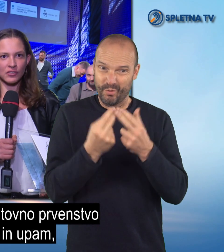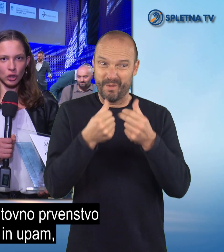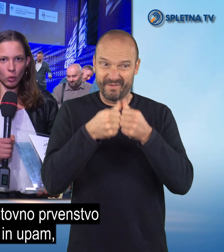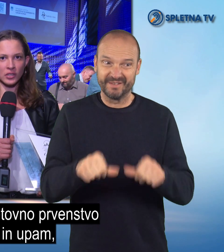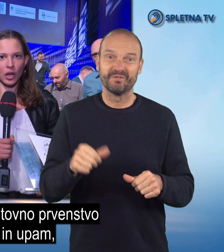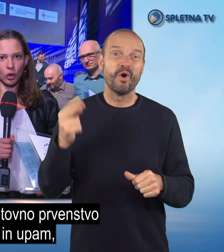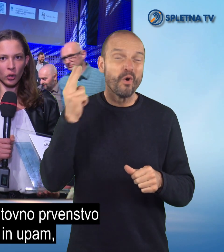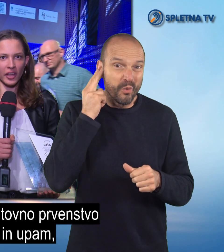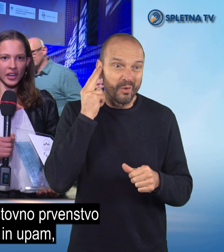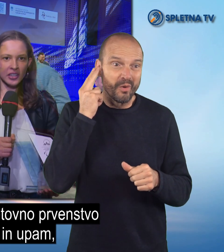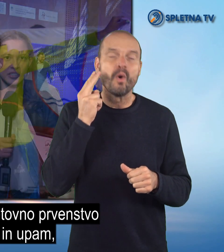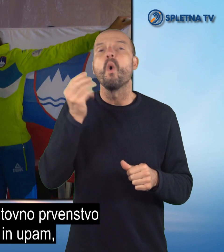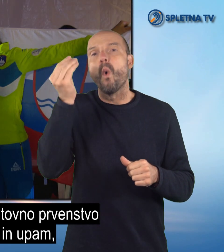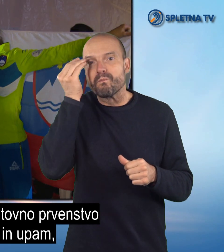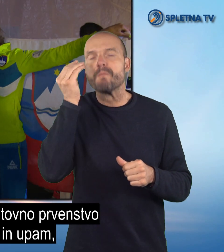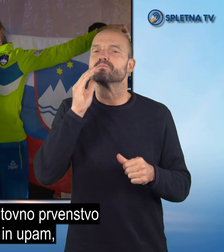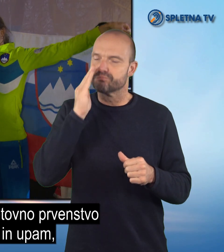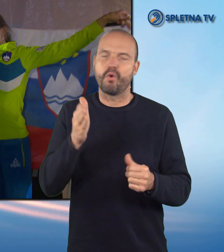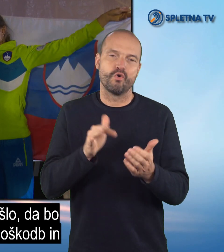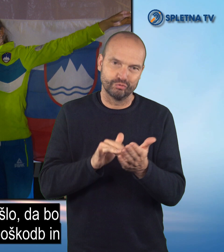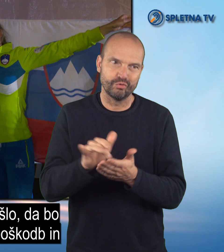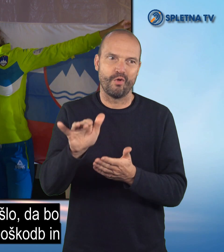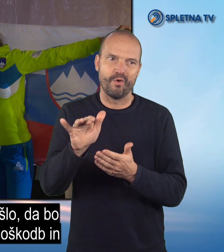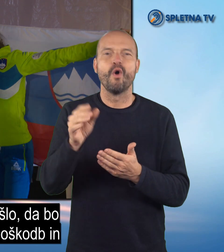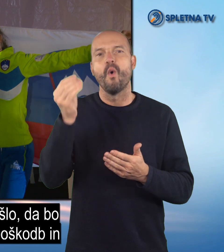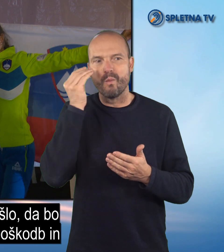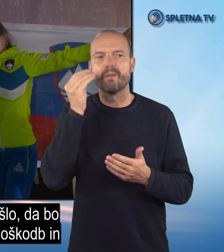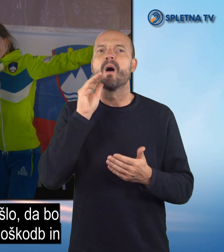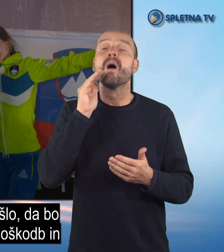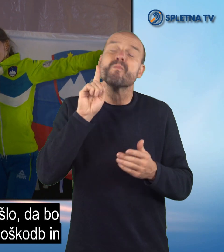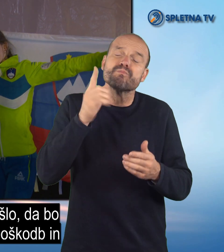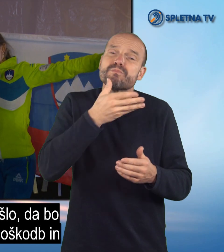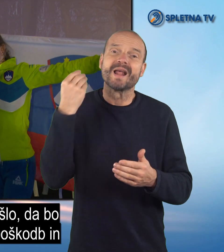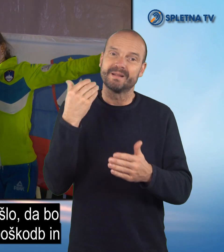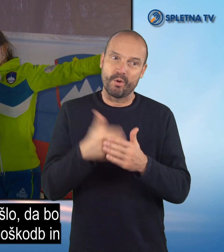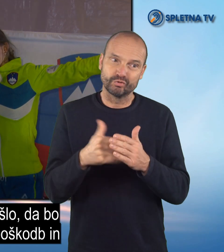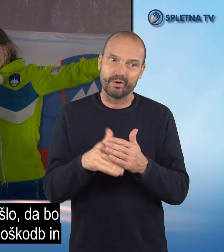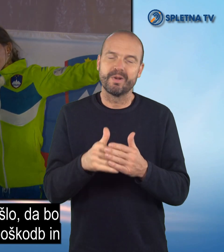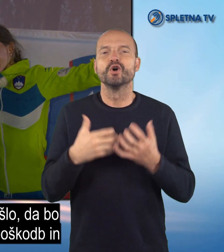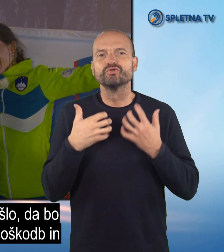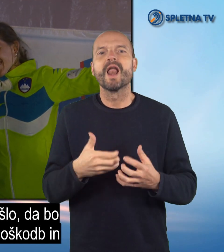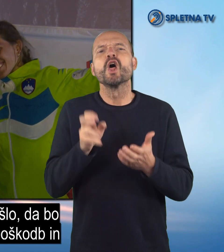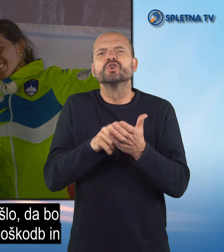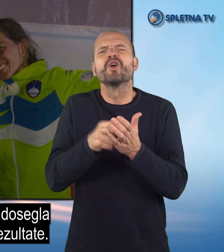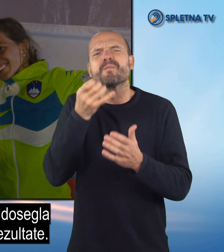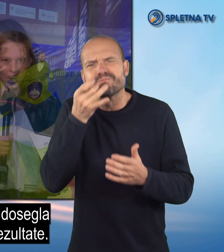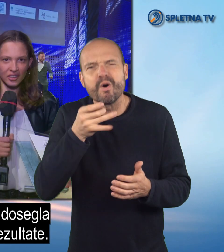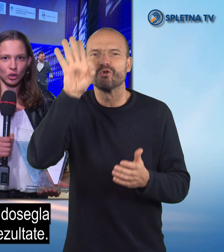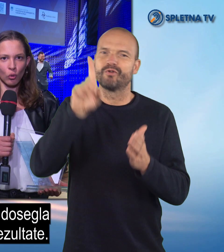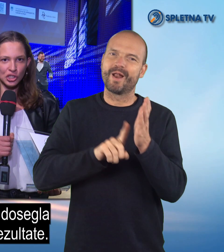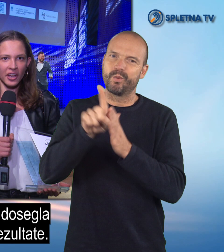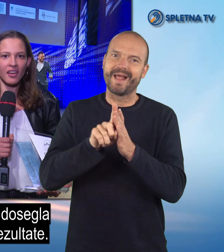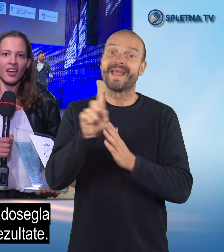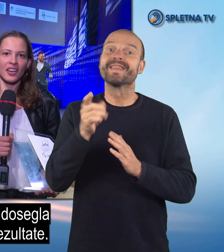Taipei je svetovno za gluhe atletijska, upam, da bo šlo in upam, da bom brez poškodovanja in bi rada boljše